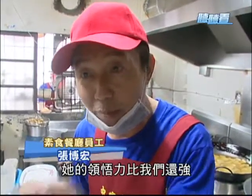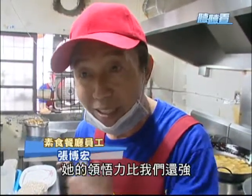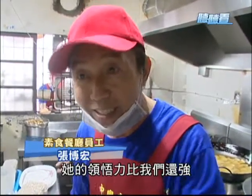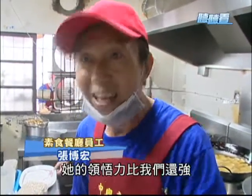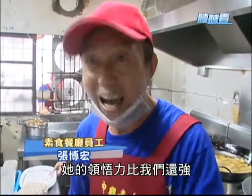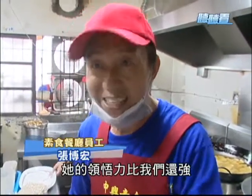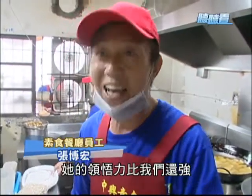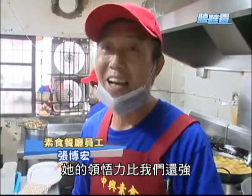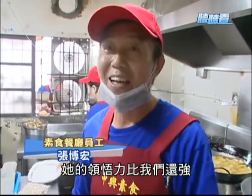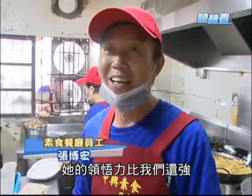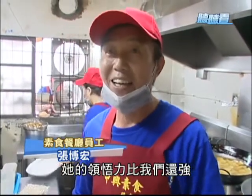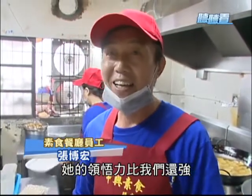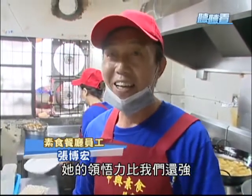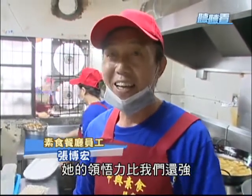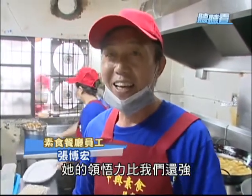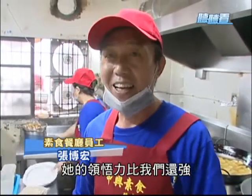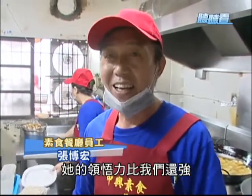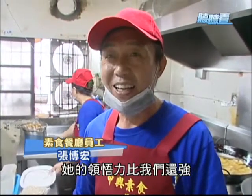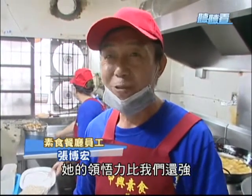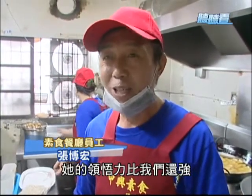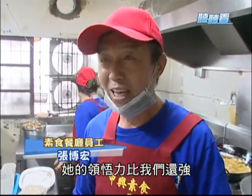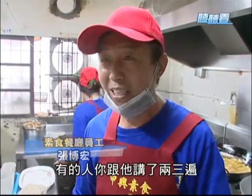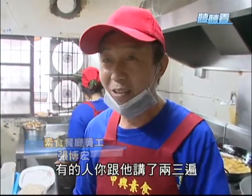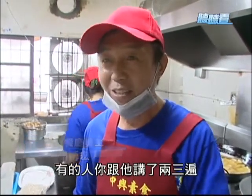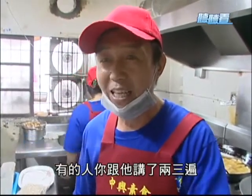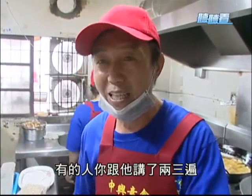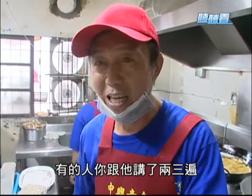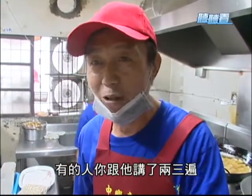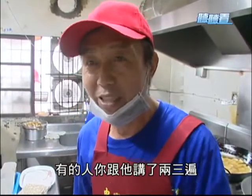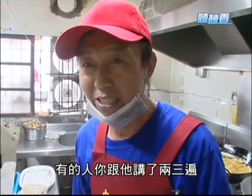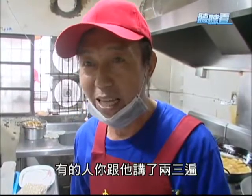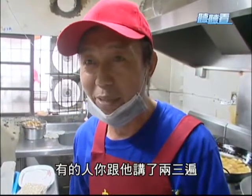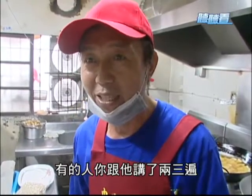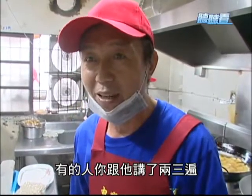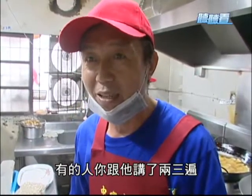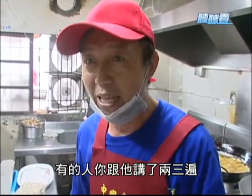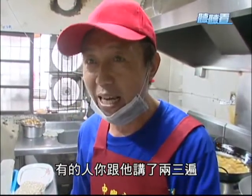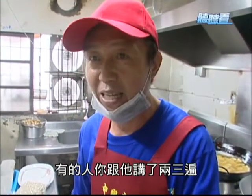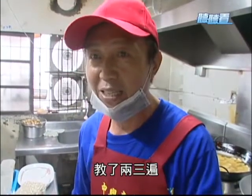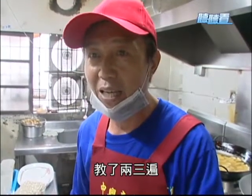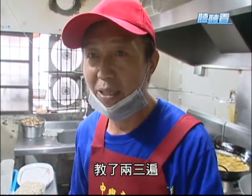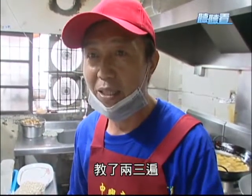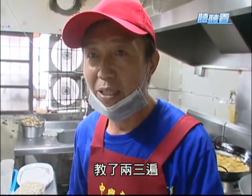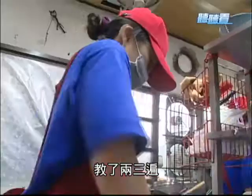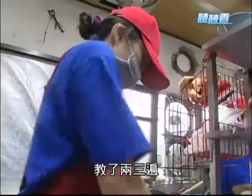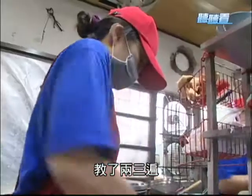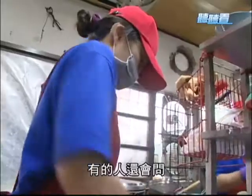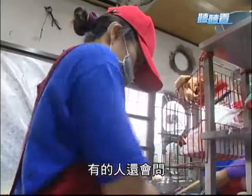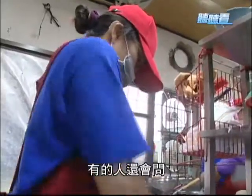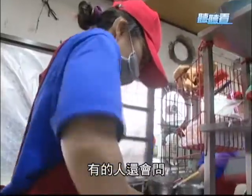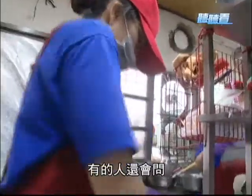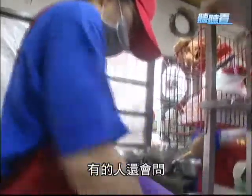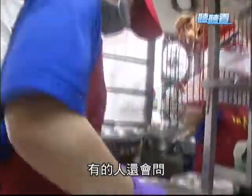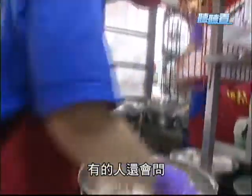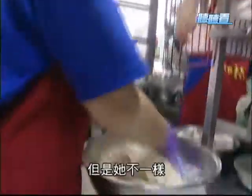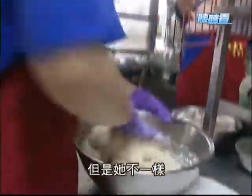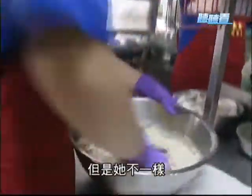们还强。哎，有的人你也讲到，读讲两三遍吼，读教两三遍，有的人还会问，但是他不一